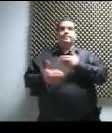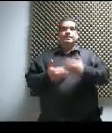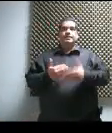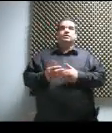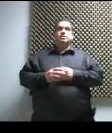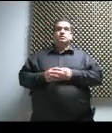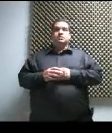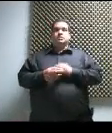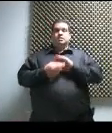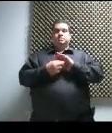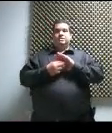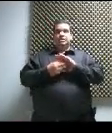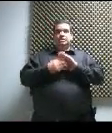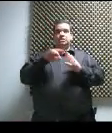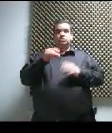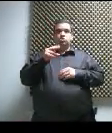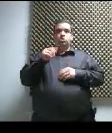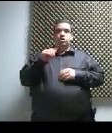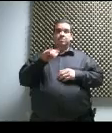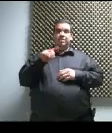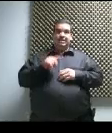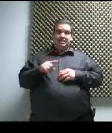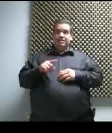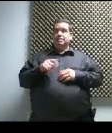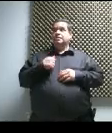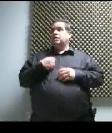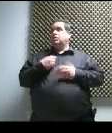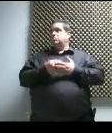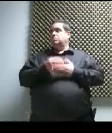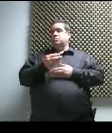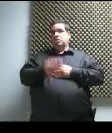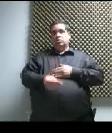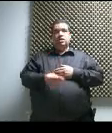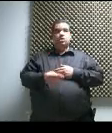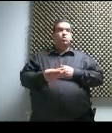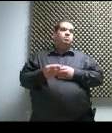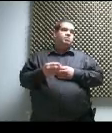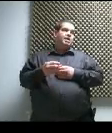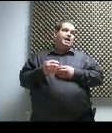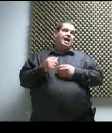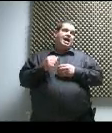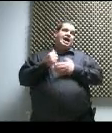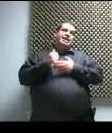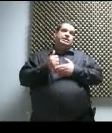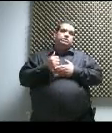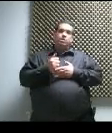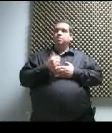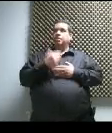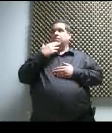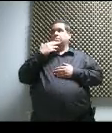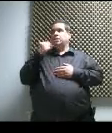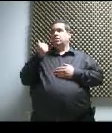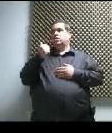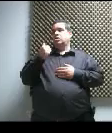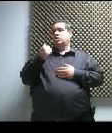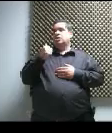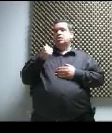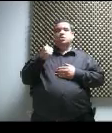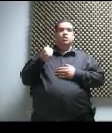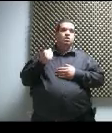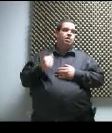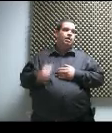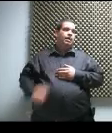representante John Amande, que quedó de hacer una aportación para habilitar y ponerlo en condiciones óptimas. De verdad que el viejense